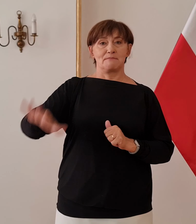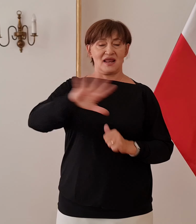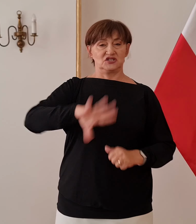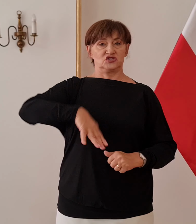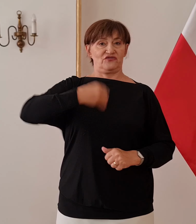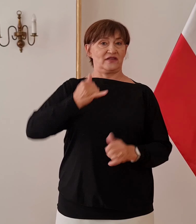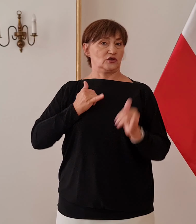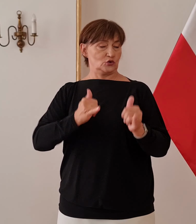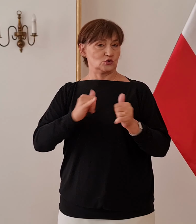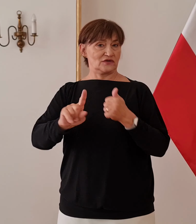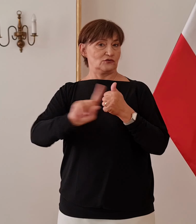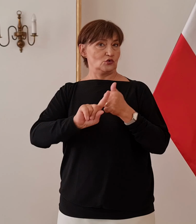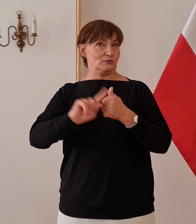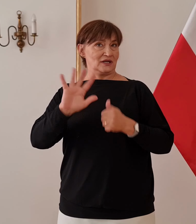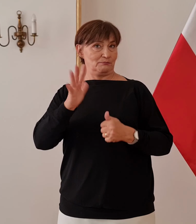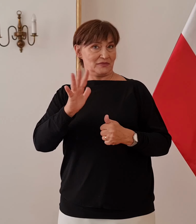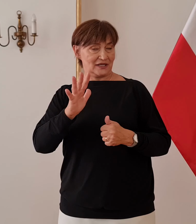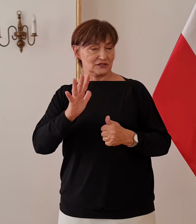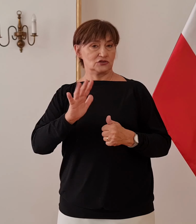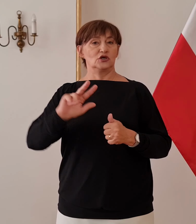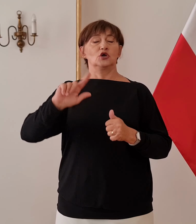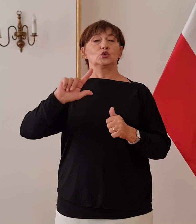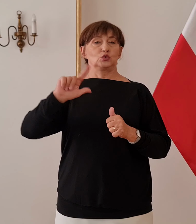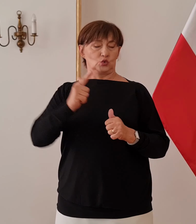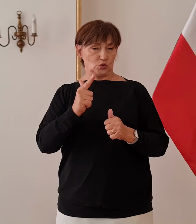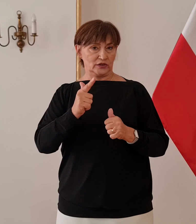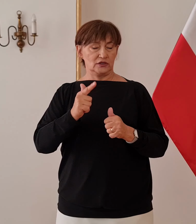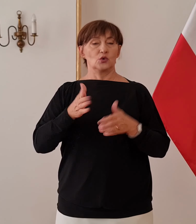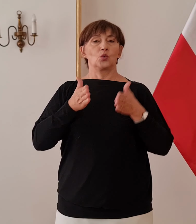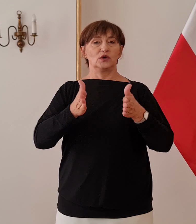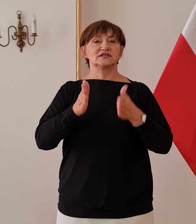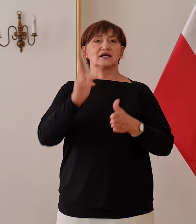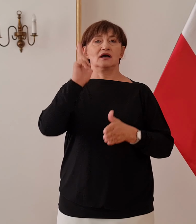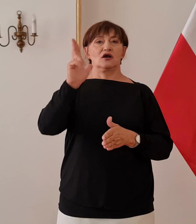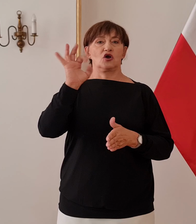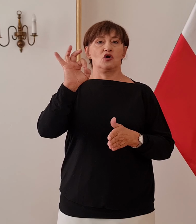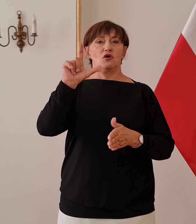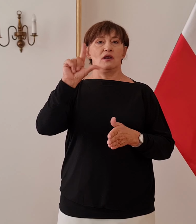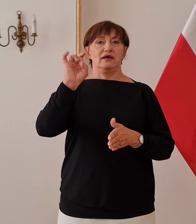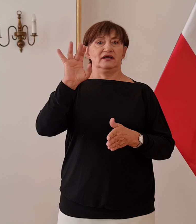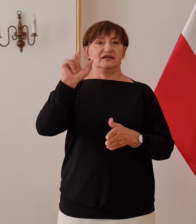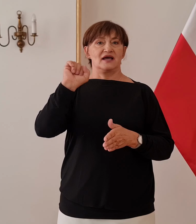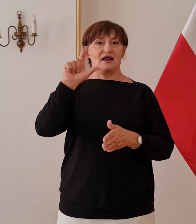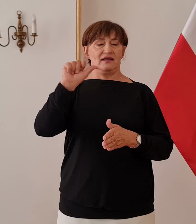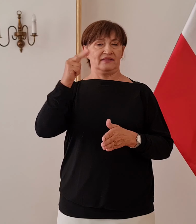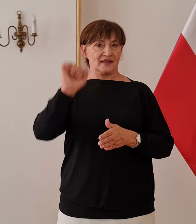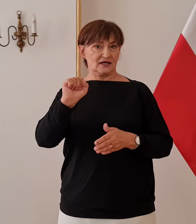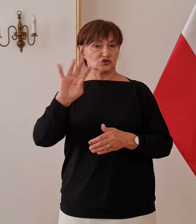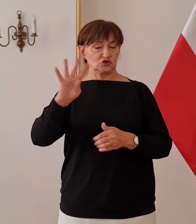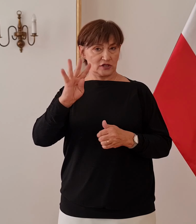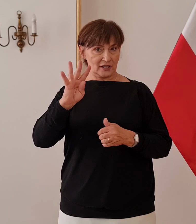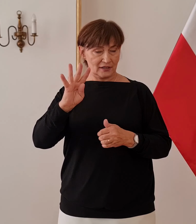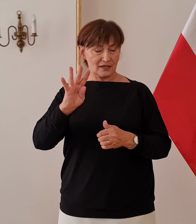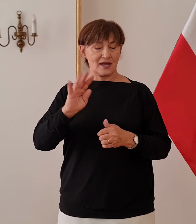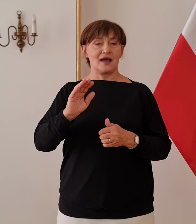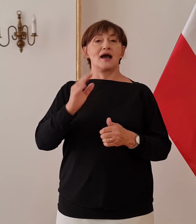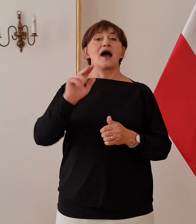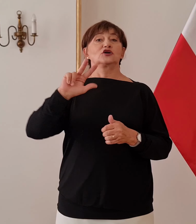Placu Świętego Józefa V, przy ulicy Kolegialnej 4 oraz